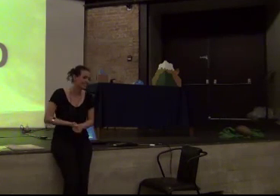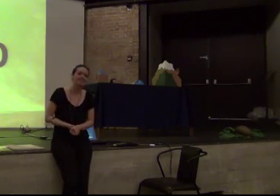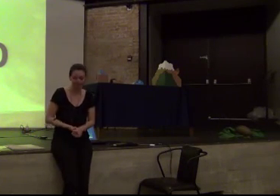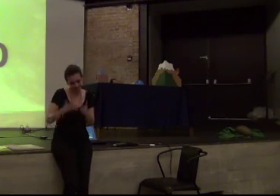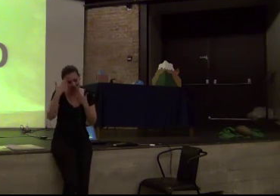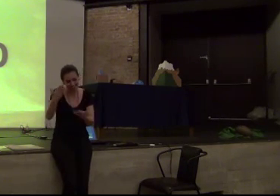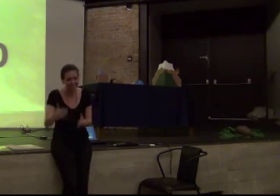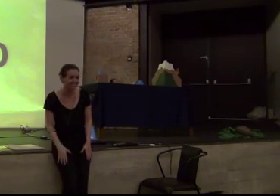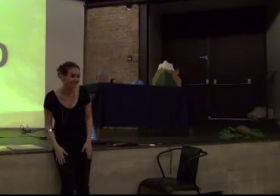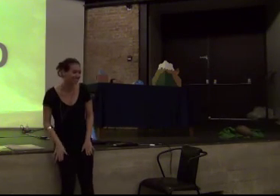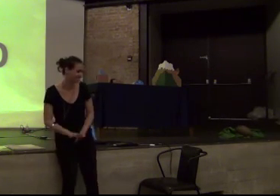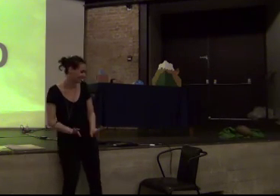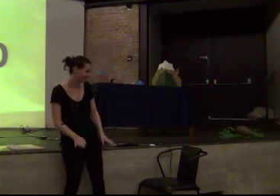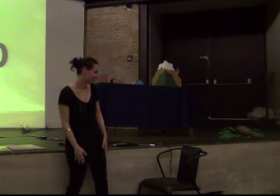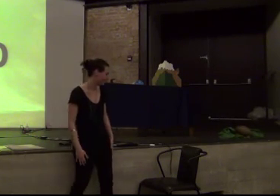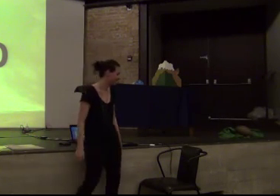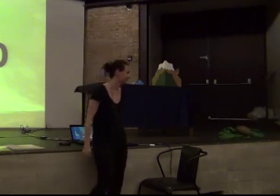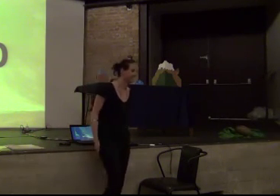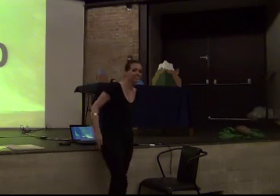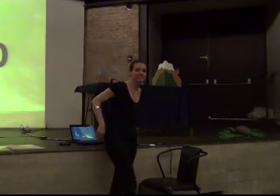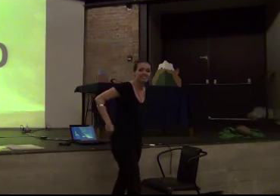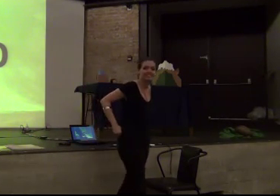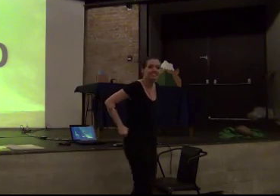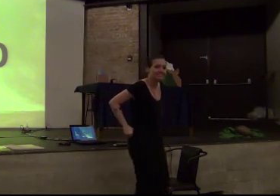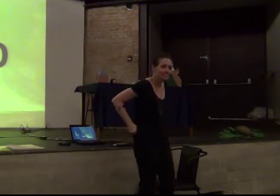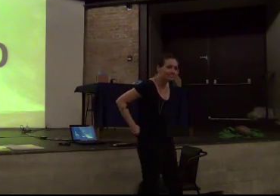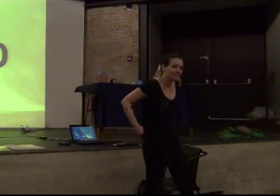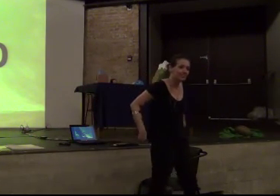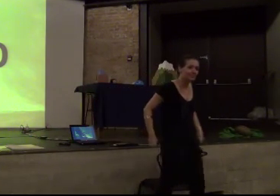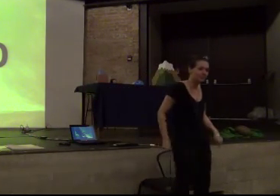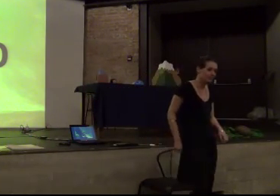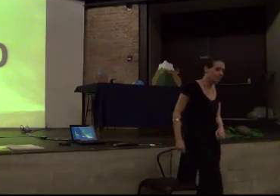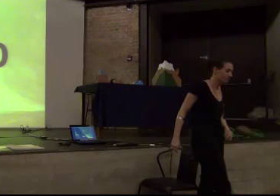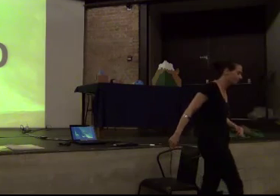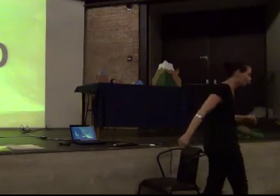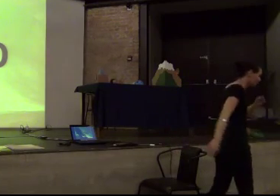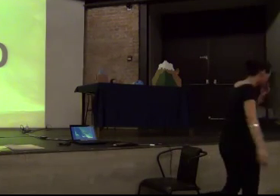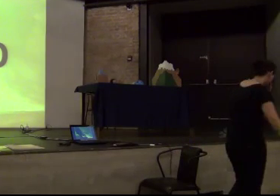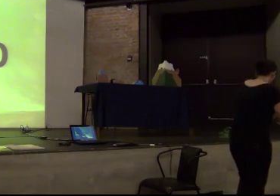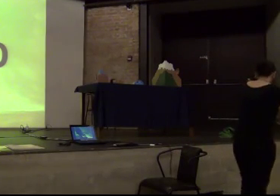essa história porque ela tem a ver com a obra e a gente vai continuar falando mais sobre isso.